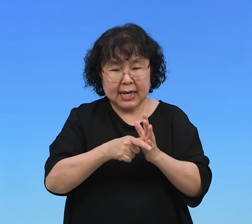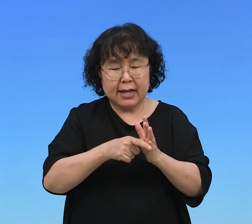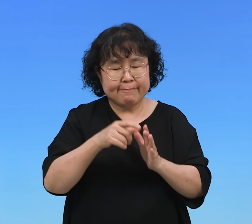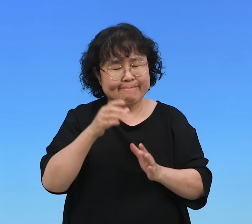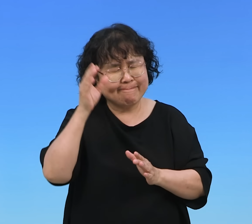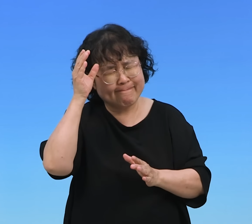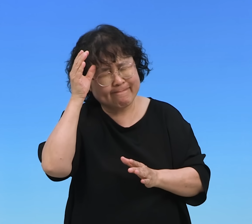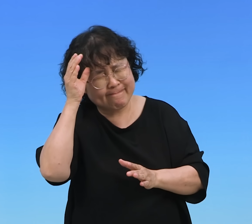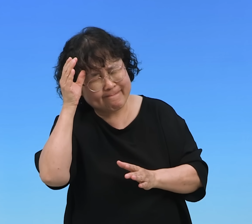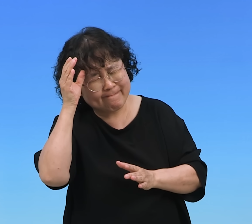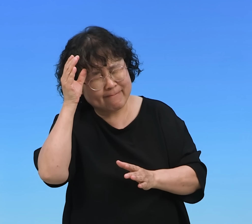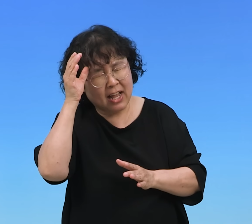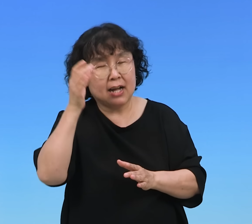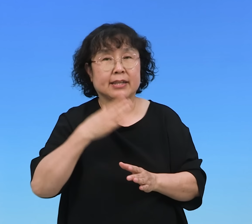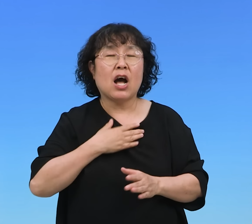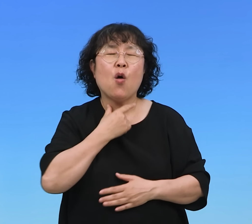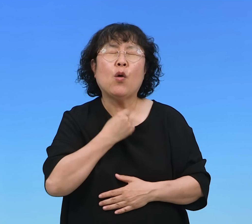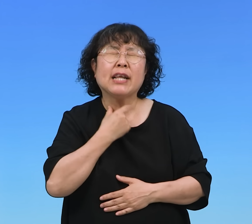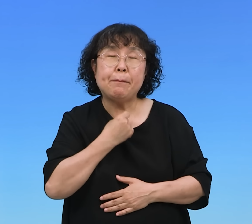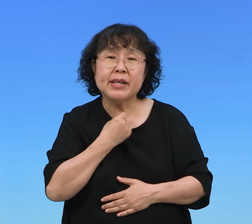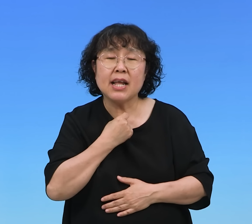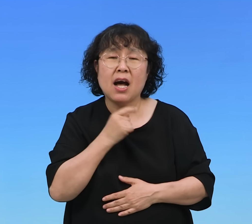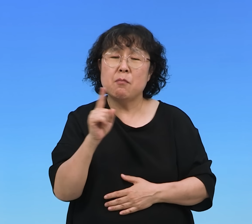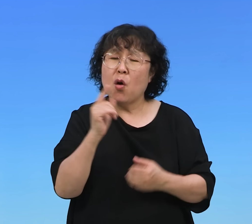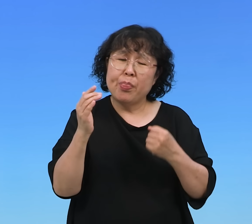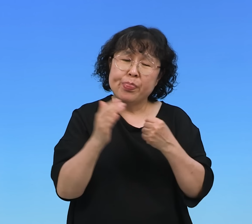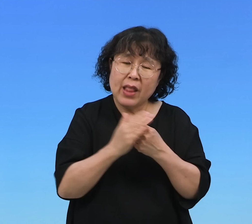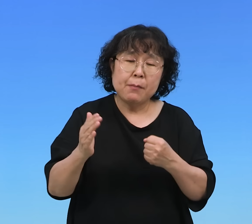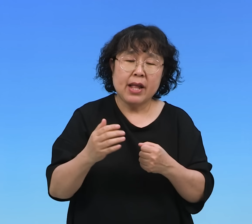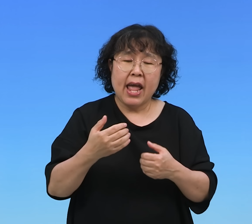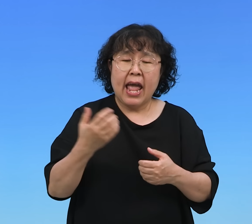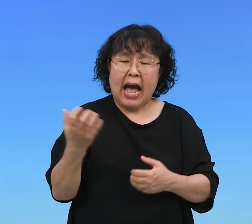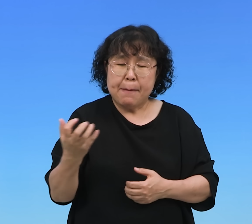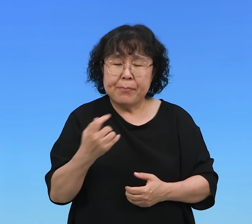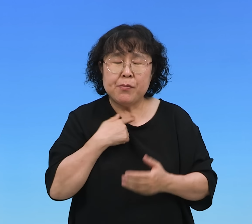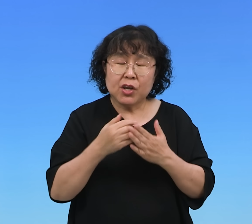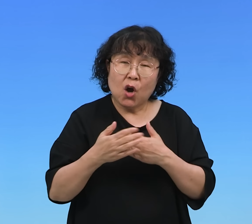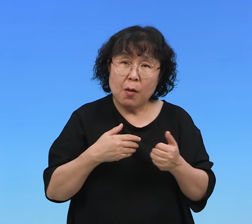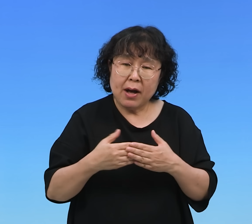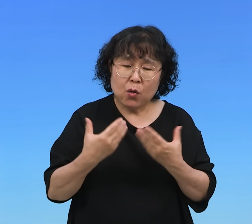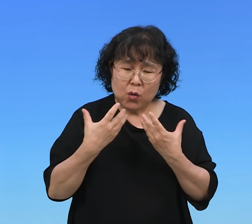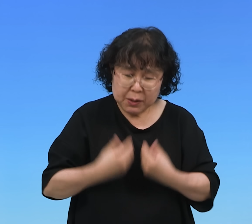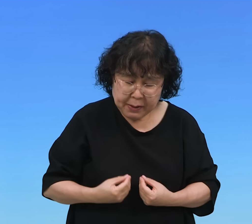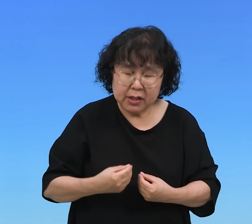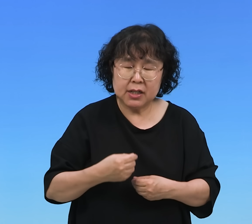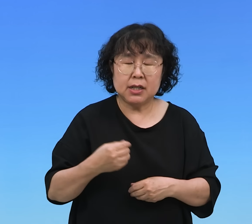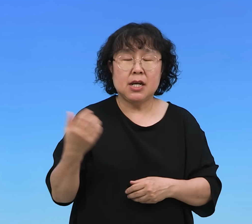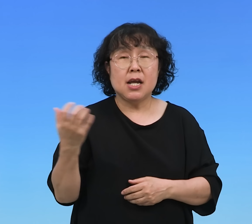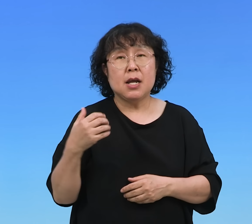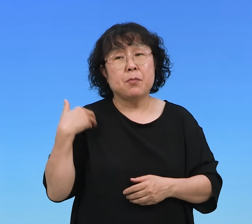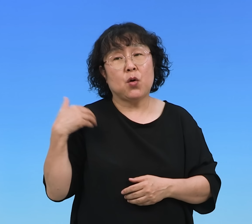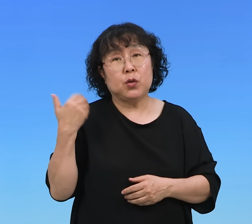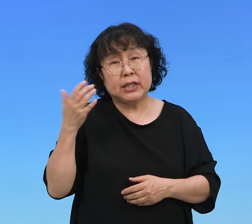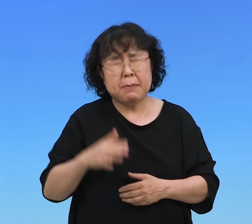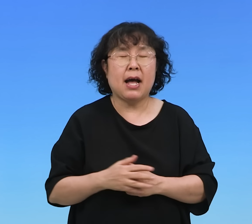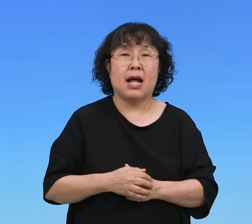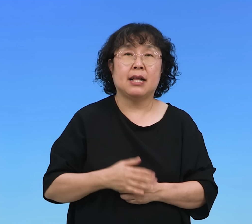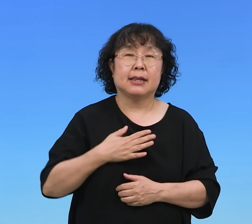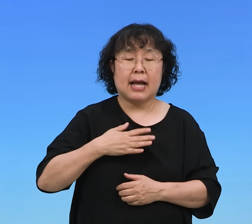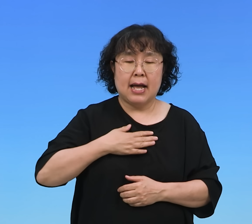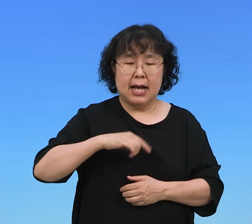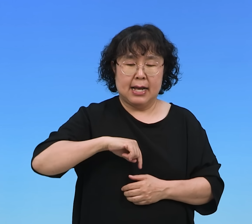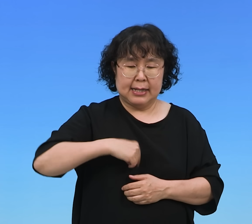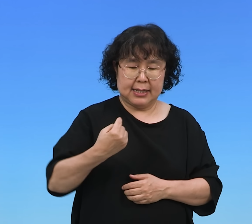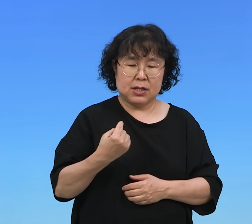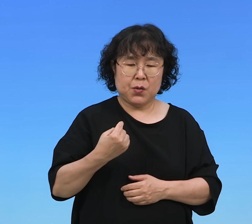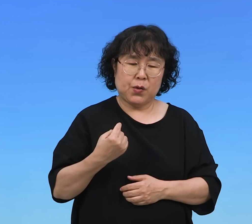소원해요. 뭔 일로 실패하고 뭔 일로 아픔을 겪었는지 모르지만 20대 초반에 저처럼 자기